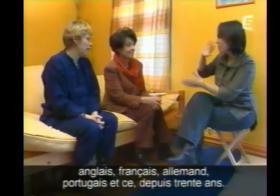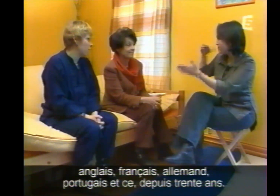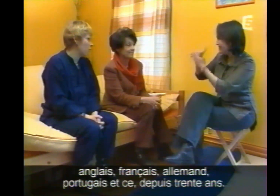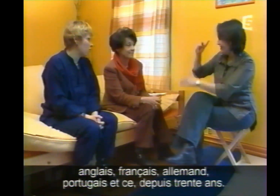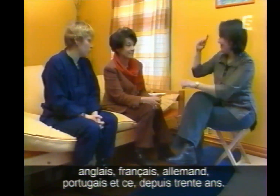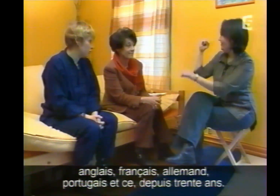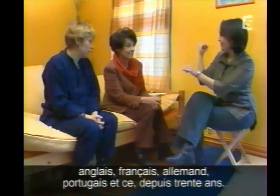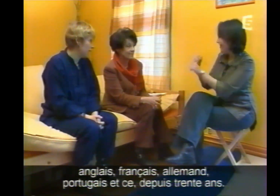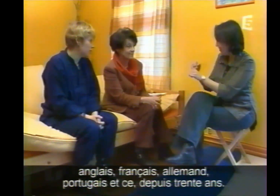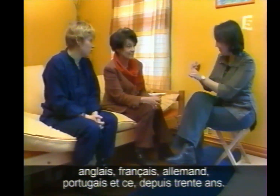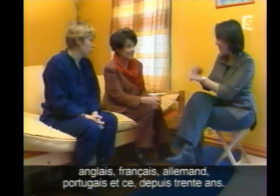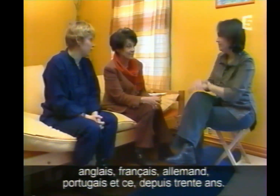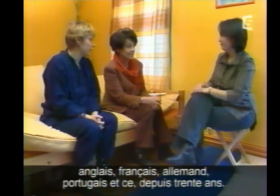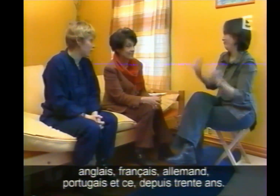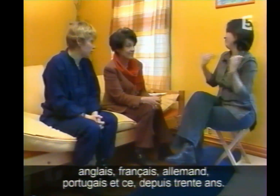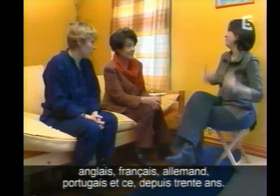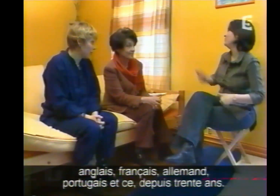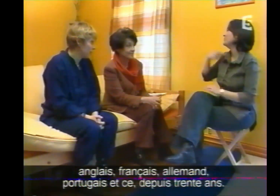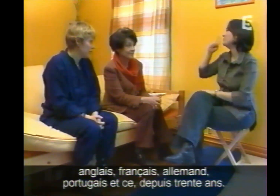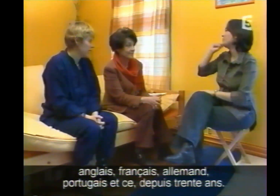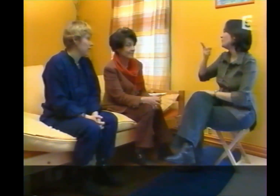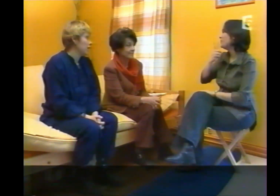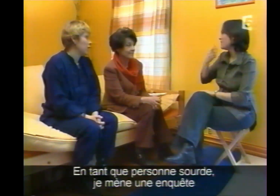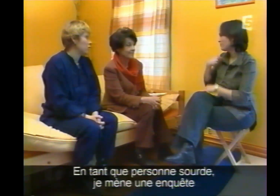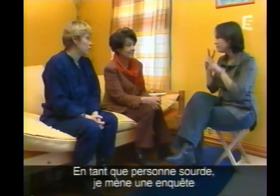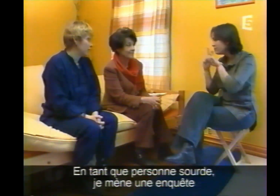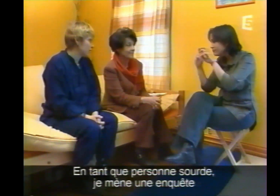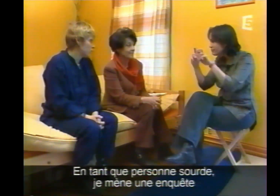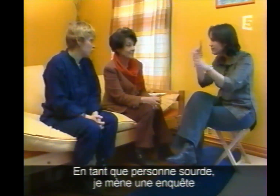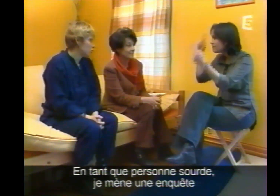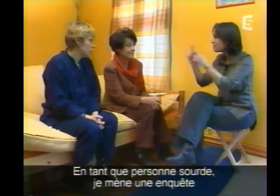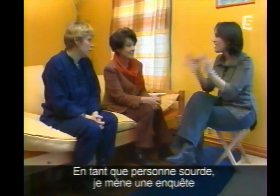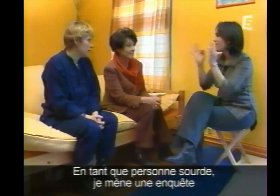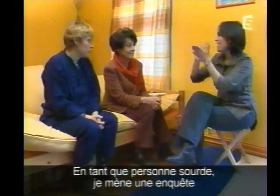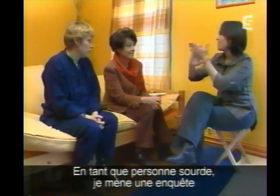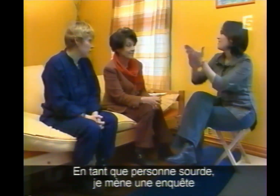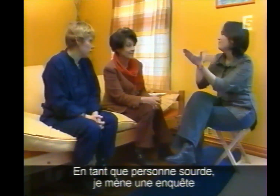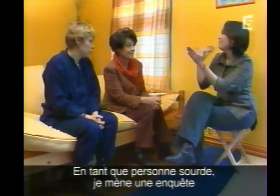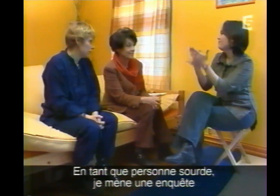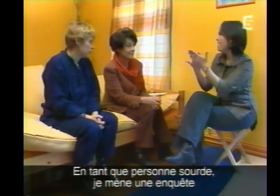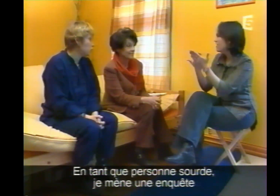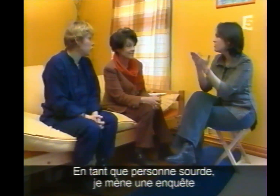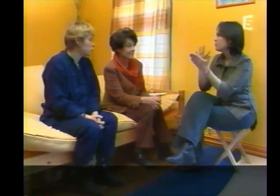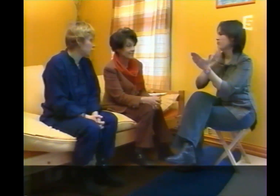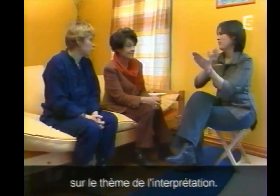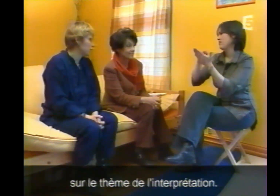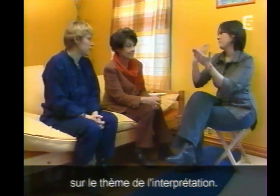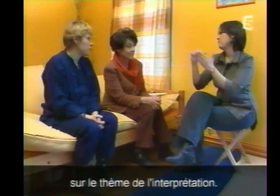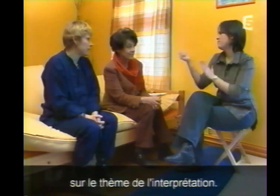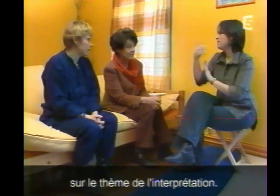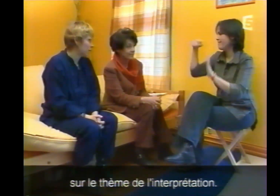allemand, portugais et ce depuis 30 ans. En tant que personne sourde, je mène actuellement une petite enquête justement sur le thème de